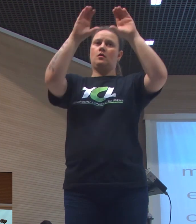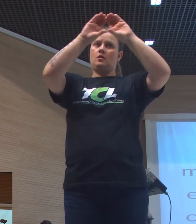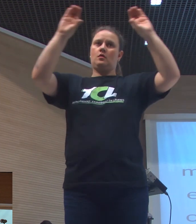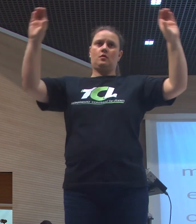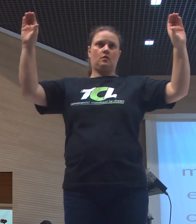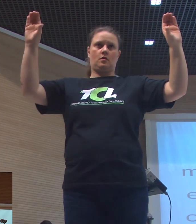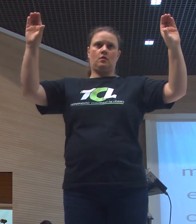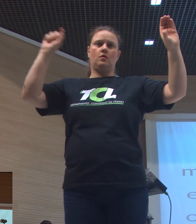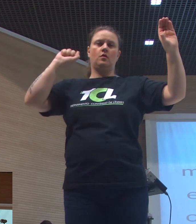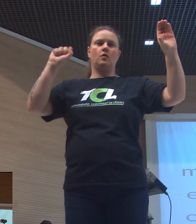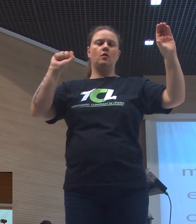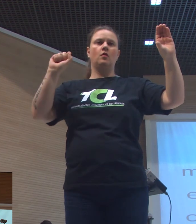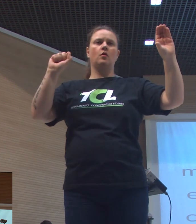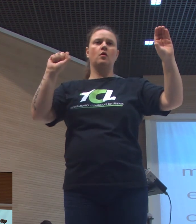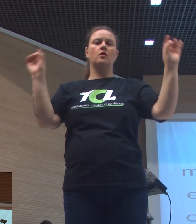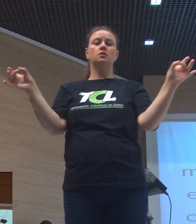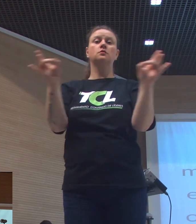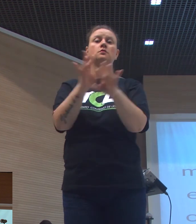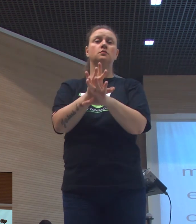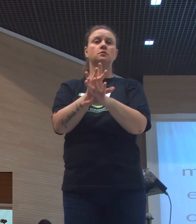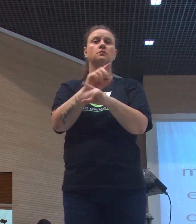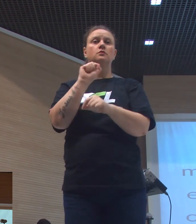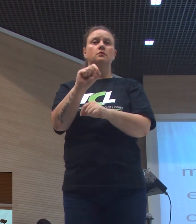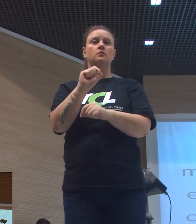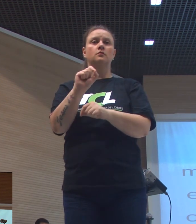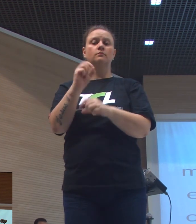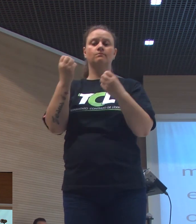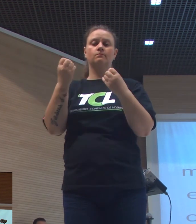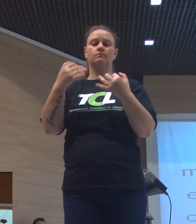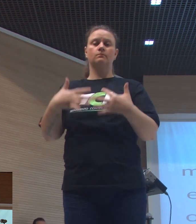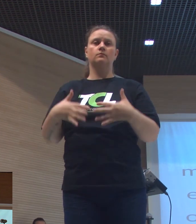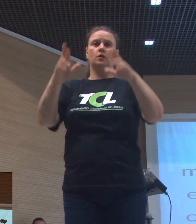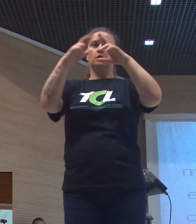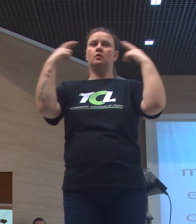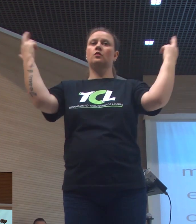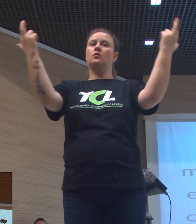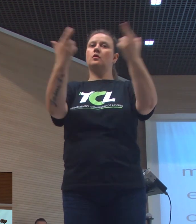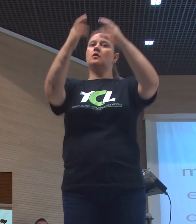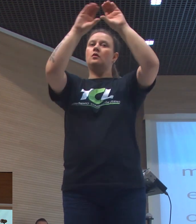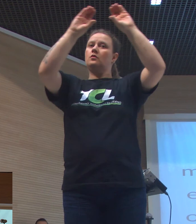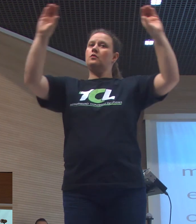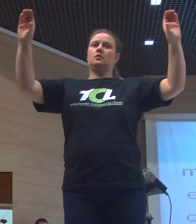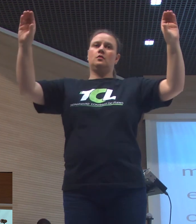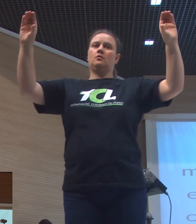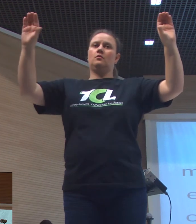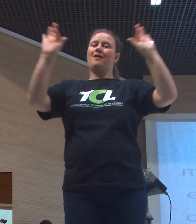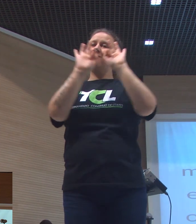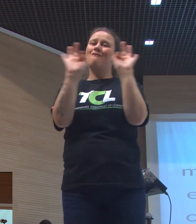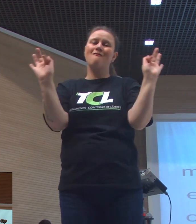oitava bem-aventurança, fecha falando do reino do céu, vem com a mesma